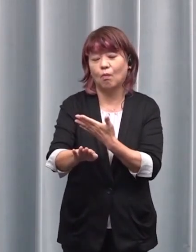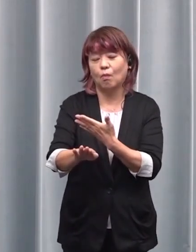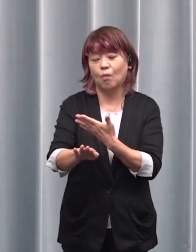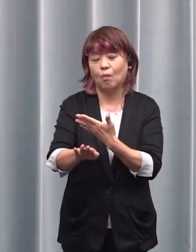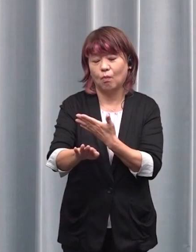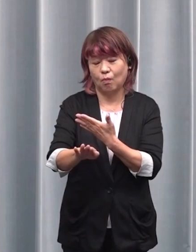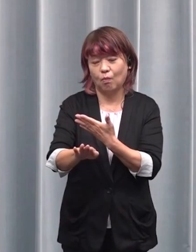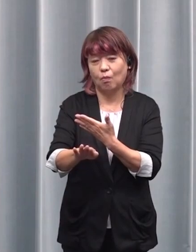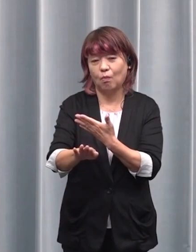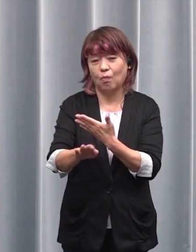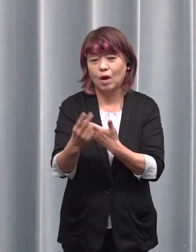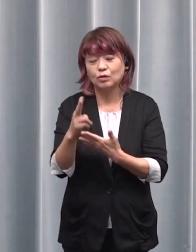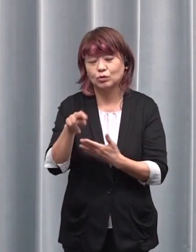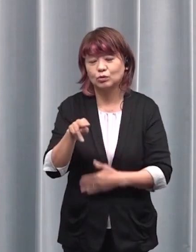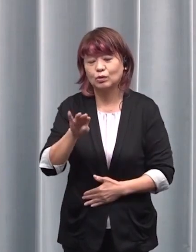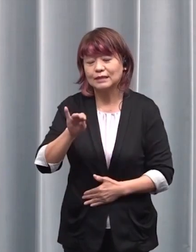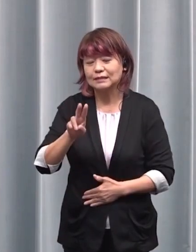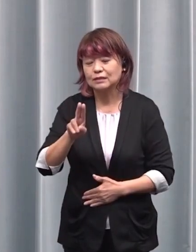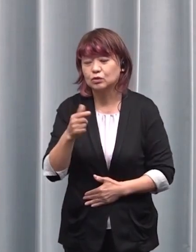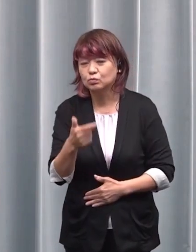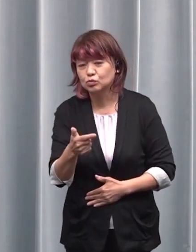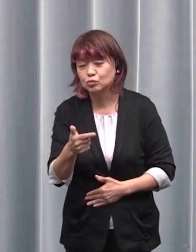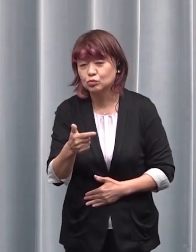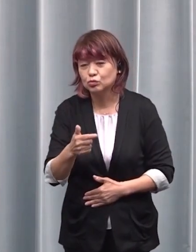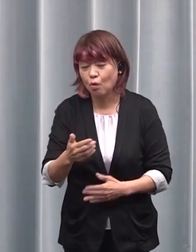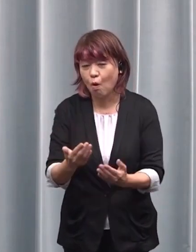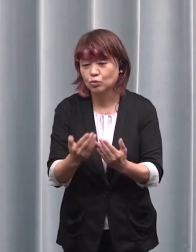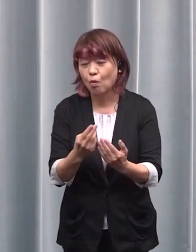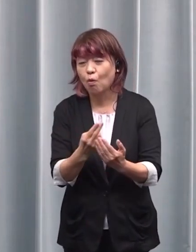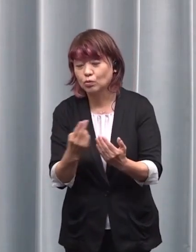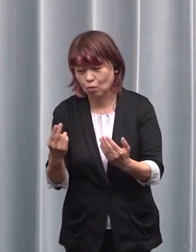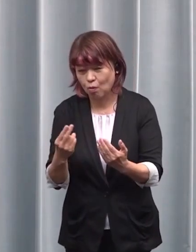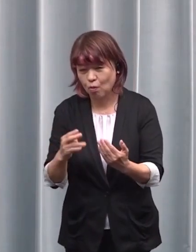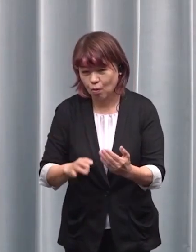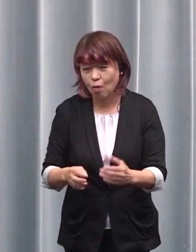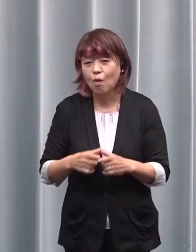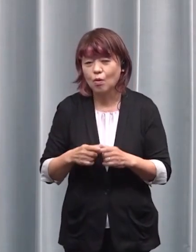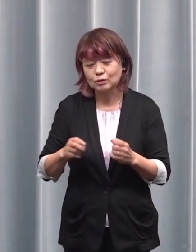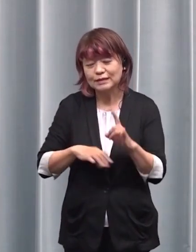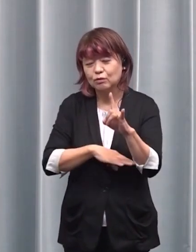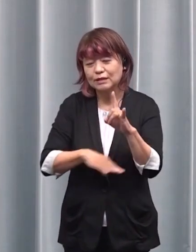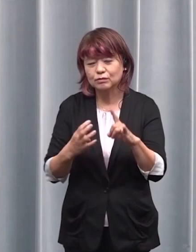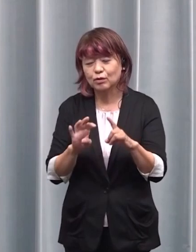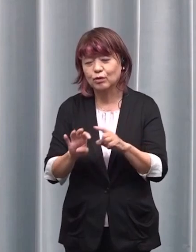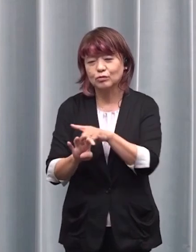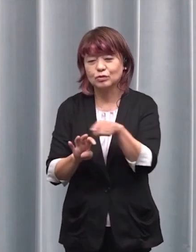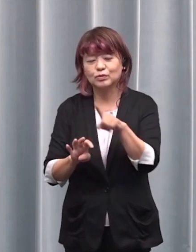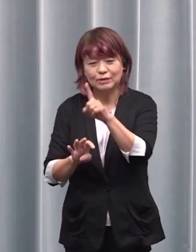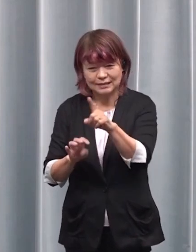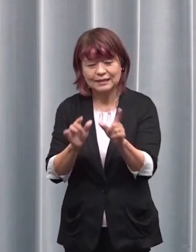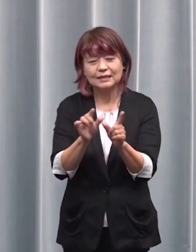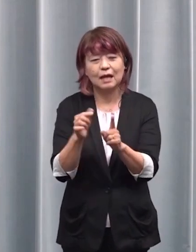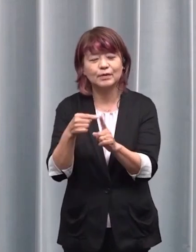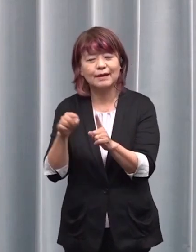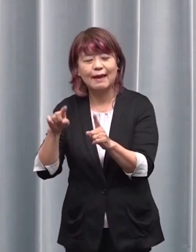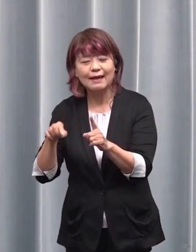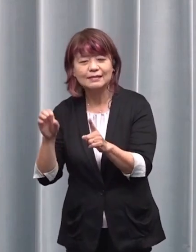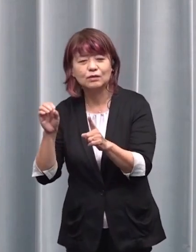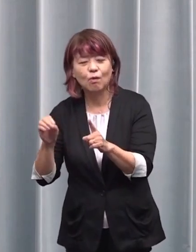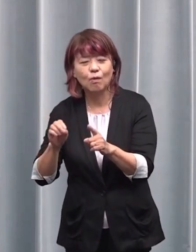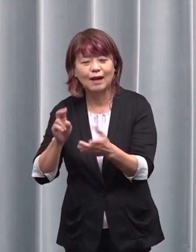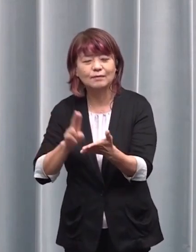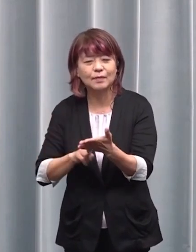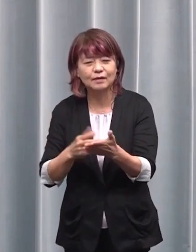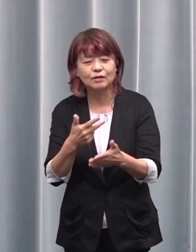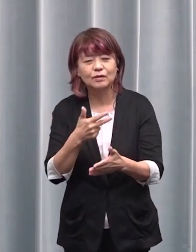トリチウムの濃度を国の規制基準の40分の1、 WHO が定める飲料水基準の7分の1であ